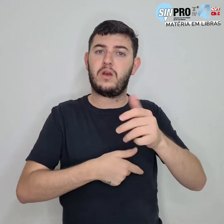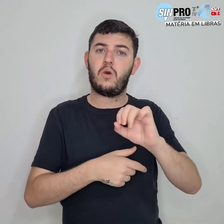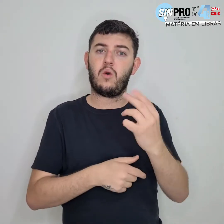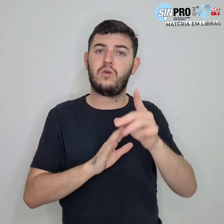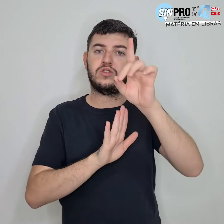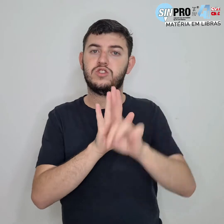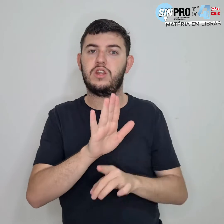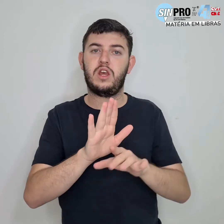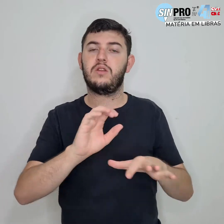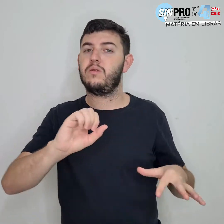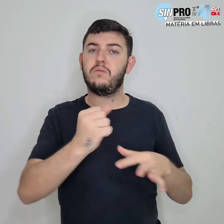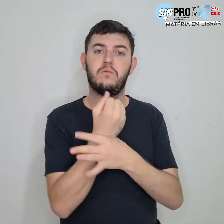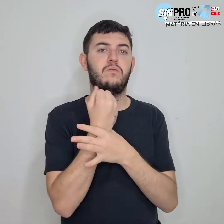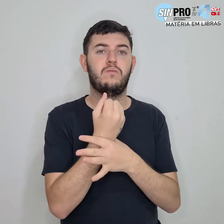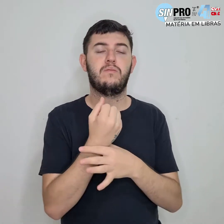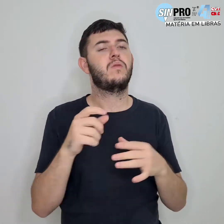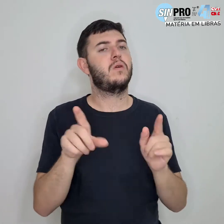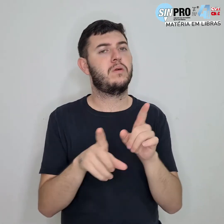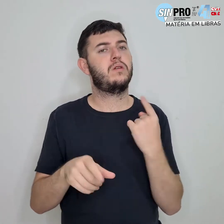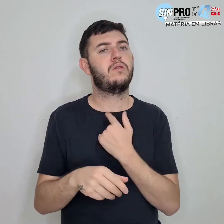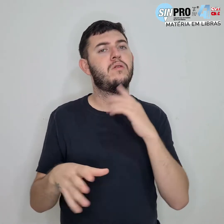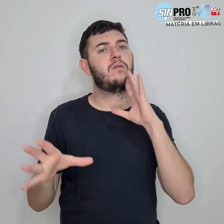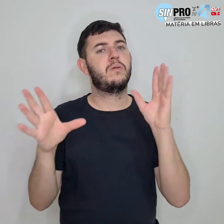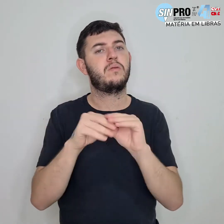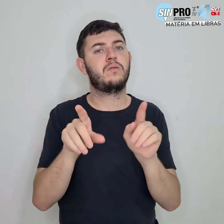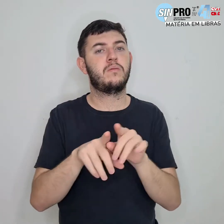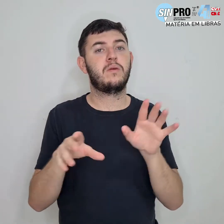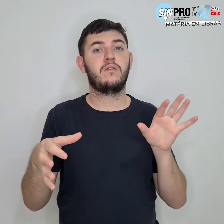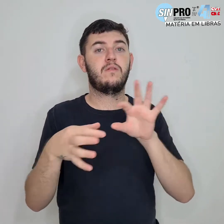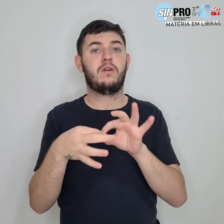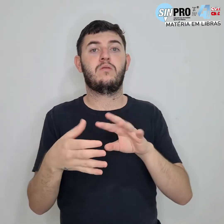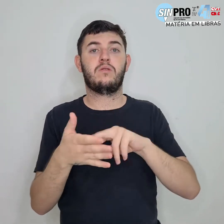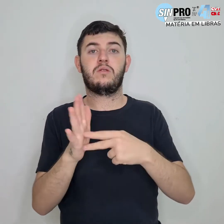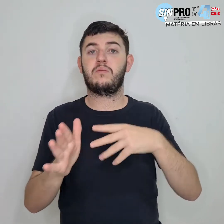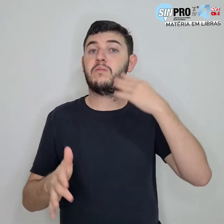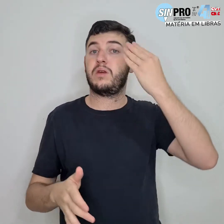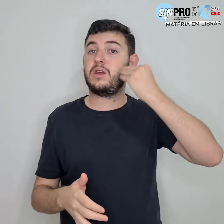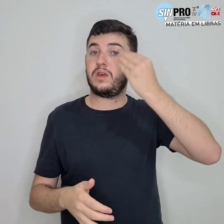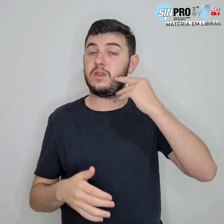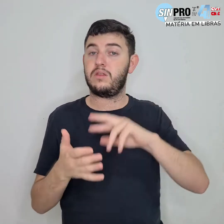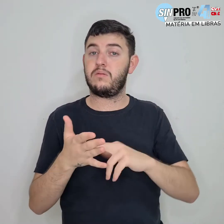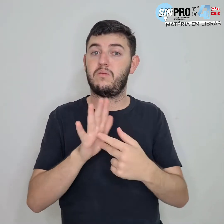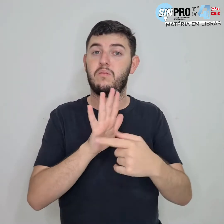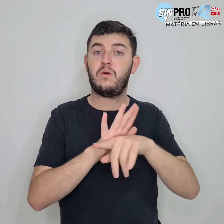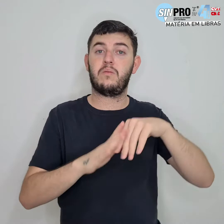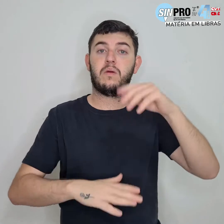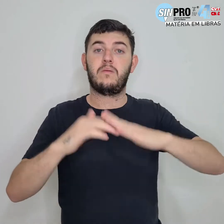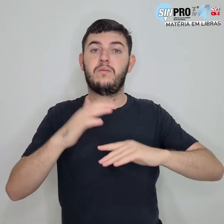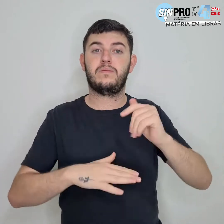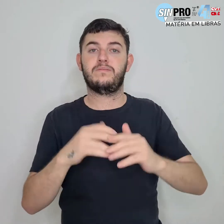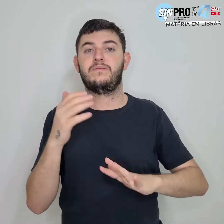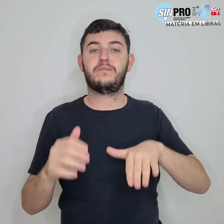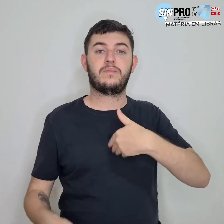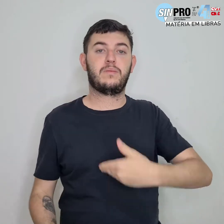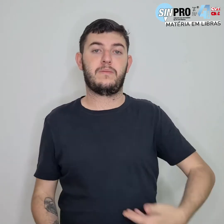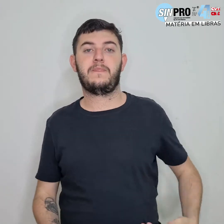estabilidade. O vínculo de experiência, portanto, consiste em aplicar ao setor público as mesmas regras do